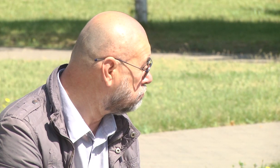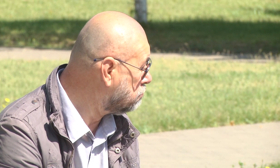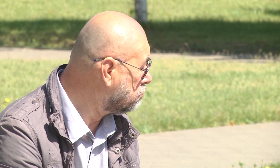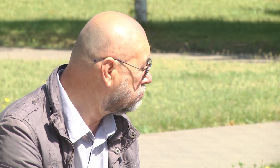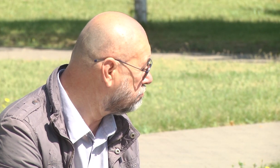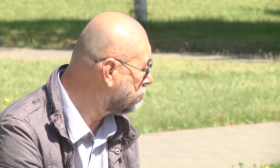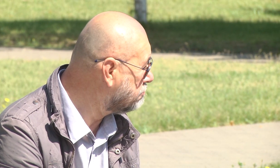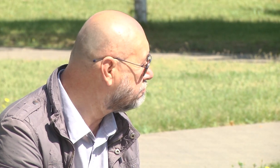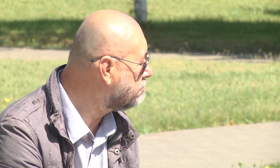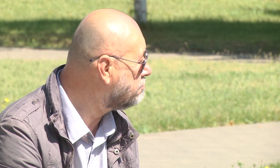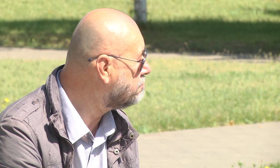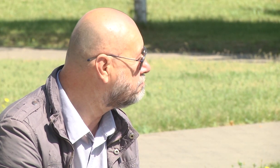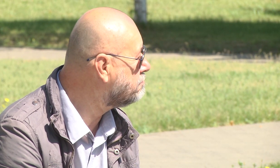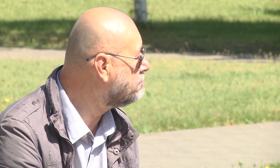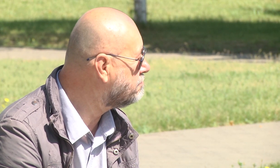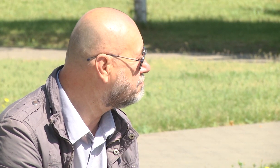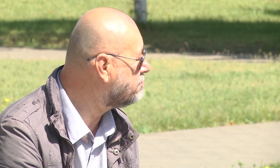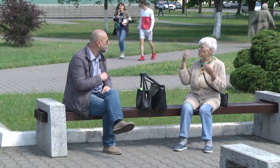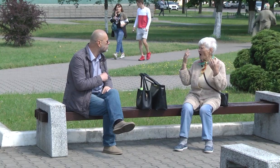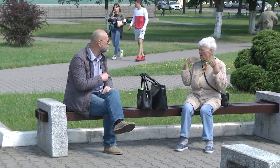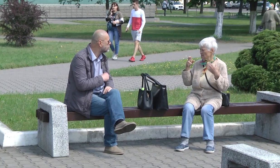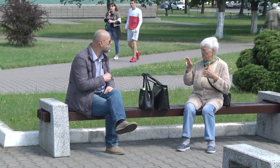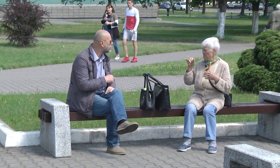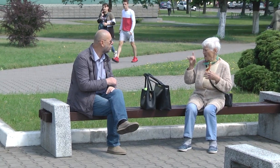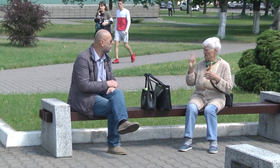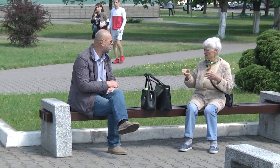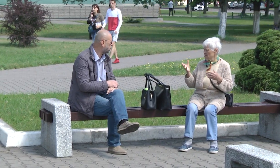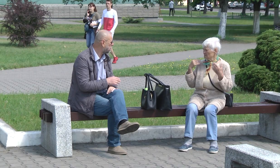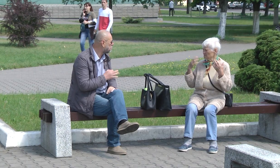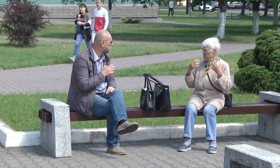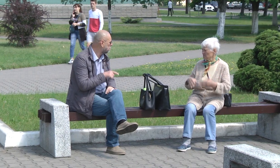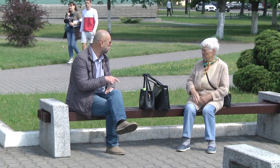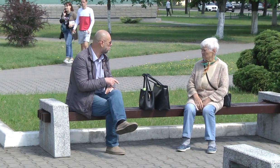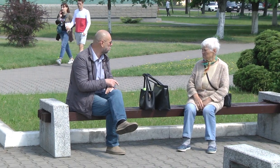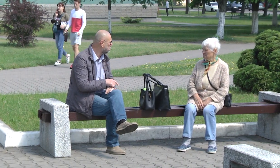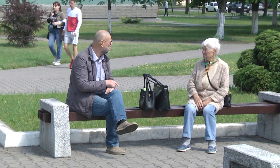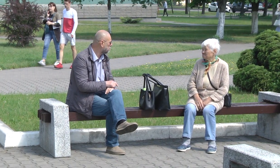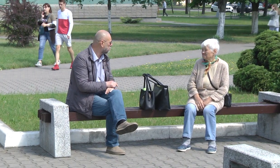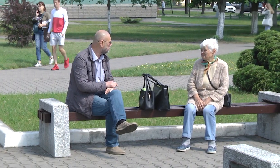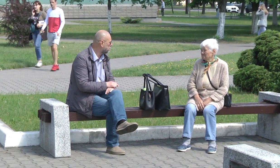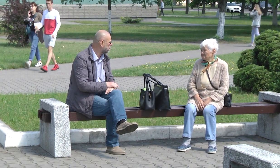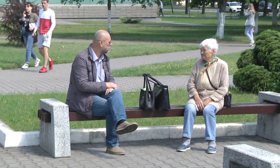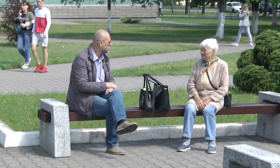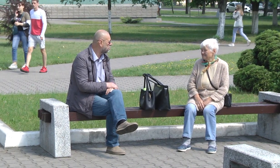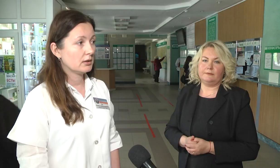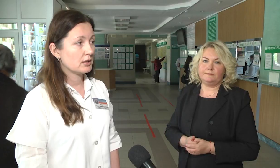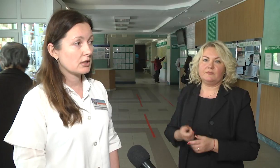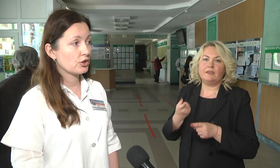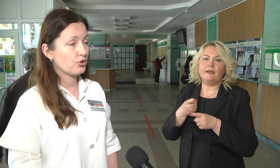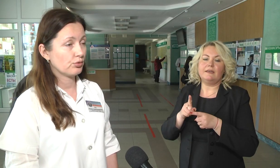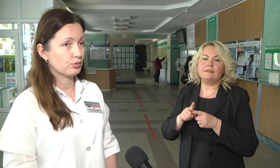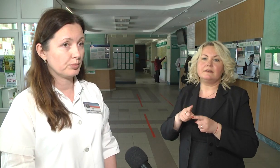благодаря другим осязательным функциям. Но они живут и ищут даже в своей непростой жизни нотки радости и счастья.